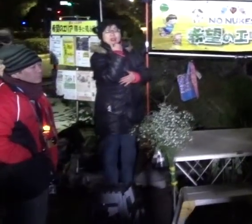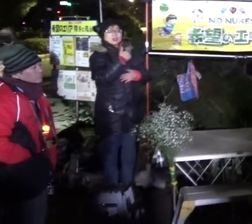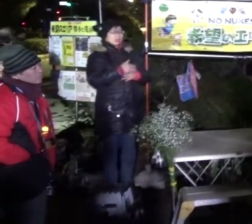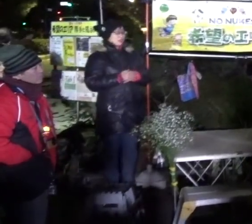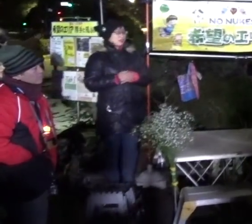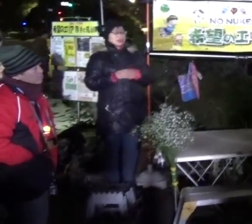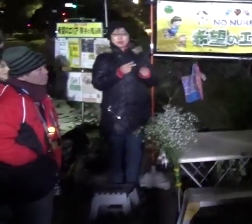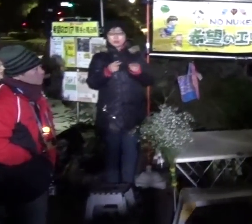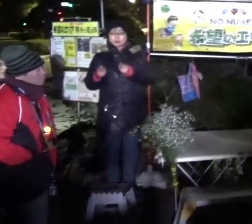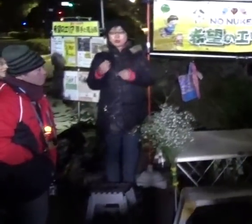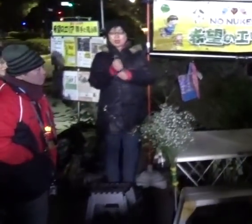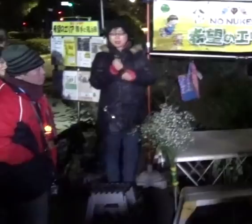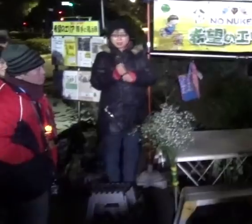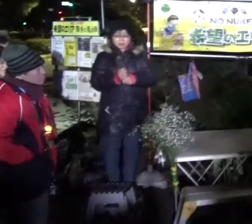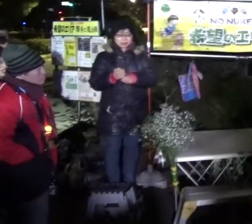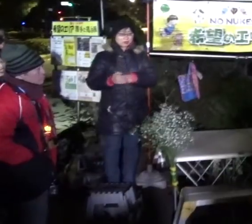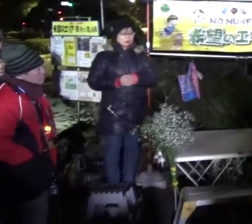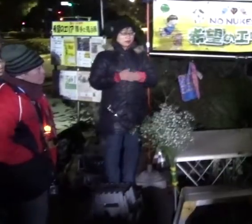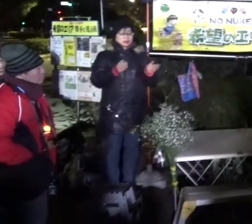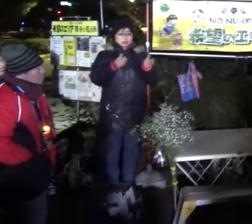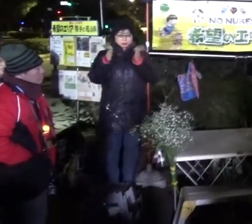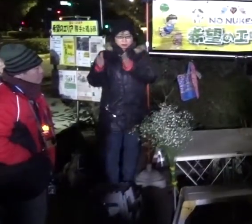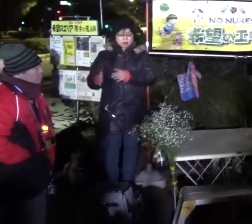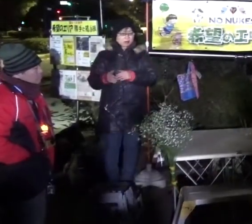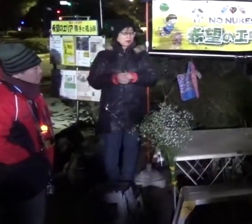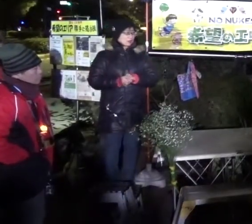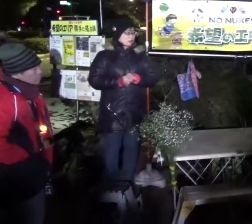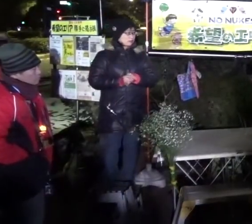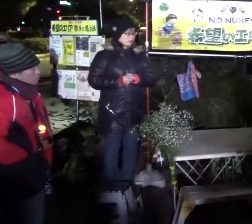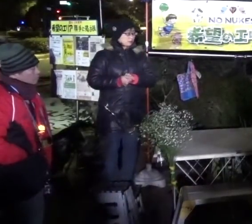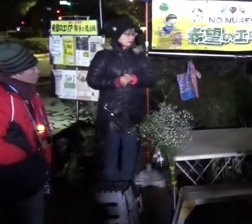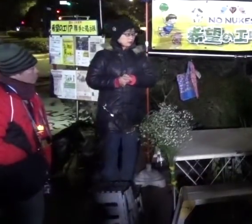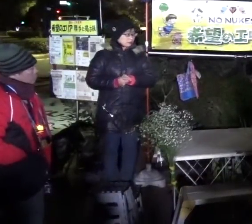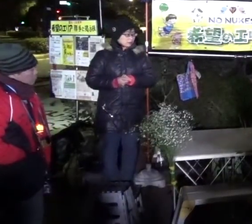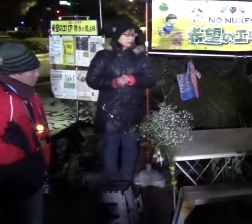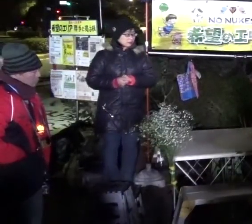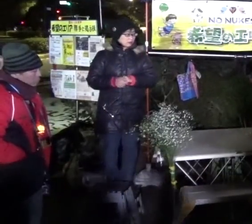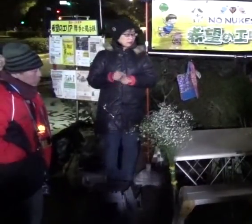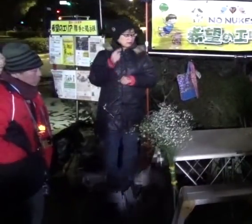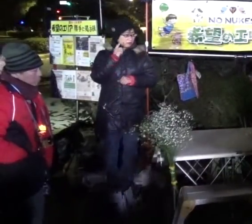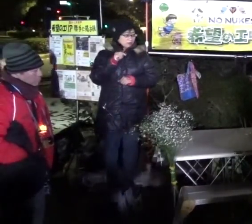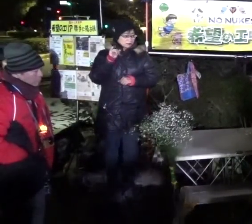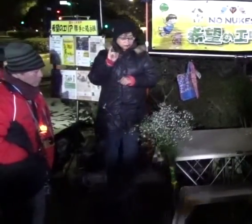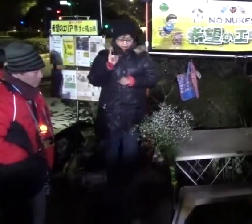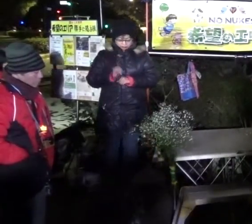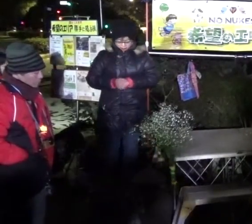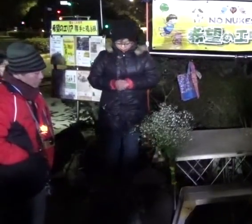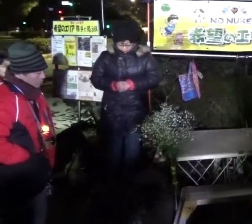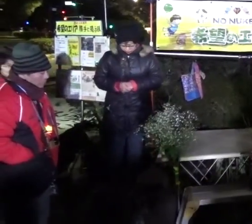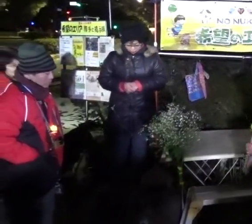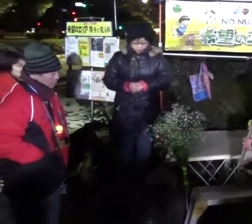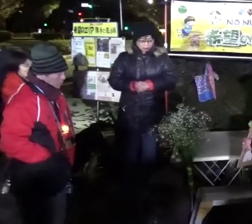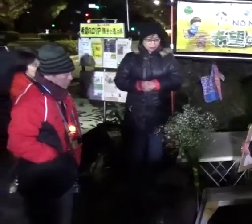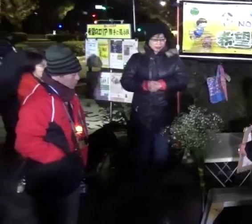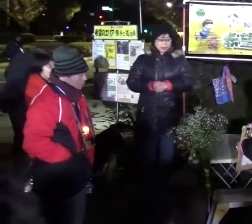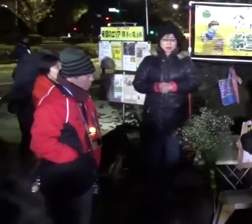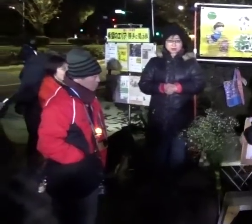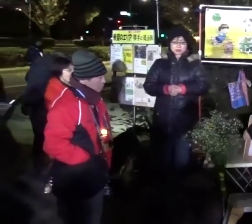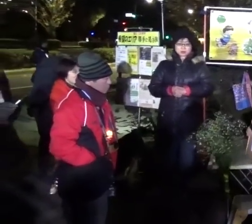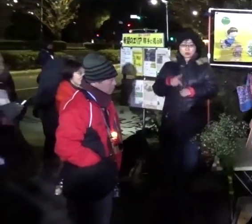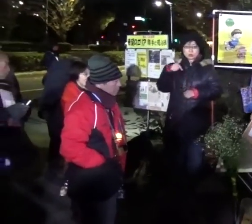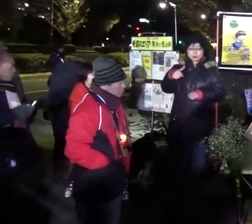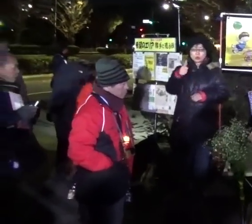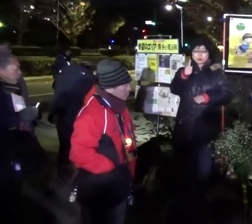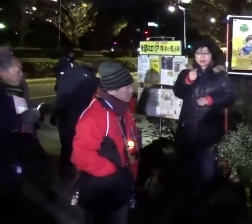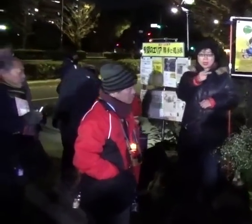私も順番大変なんで、はい、次参ります。 次、はい、お願いします、はい、じゃあ お母さん、 あ、双葉町のお母さんです